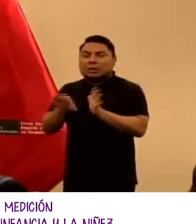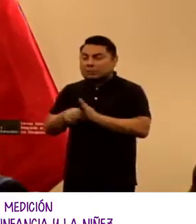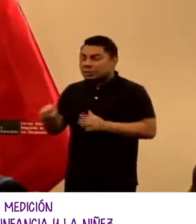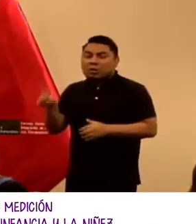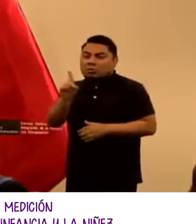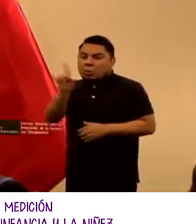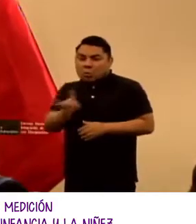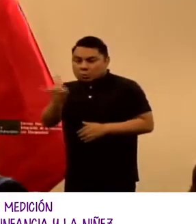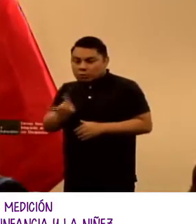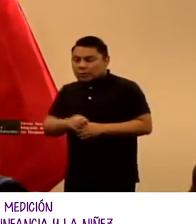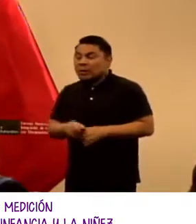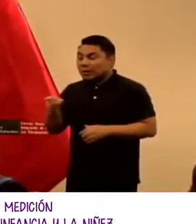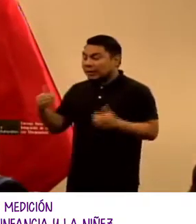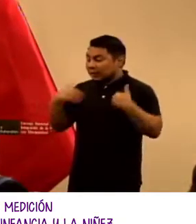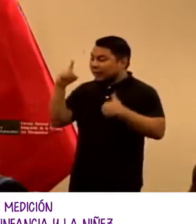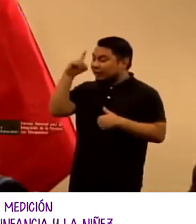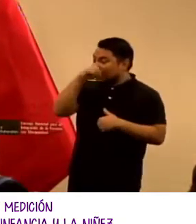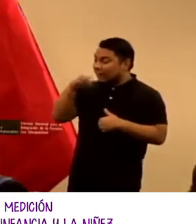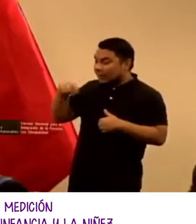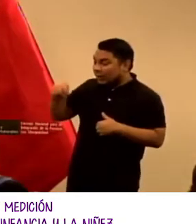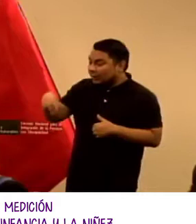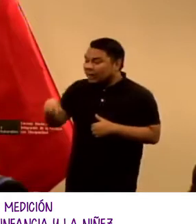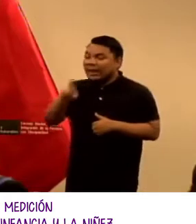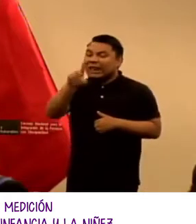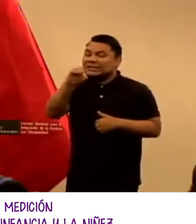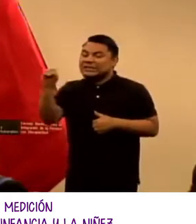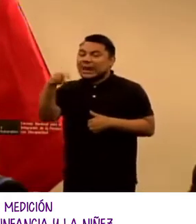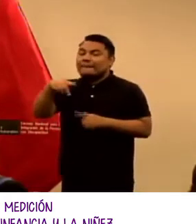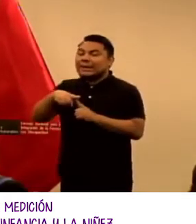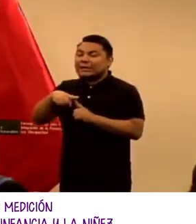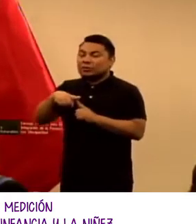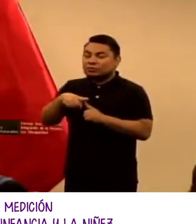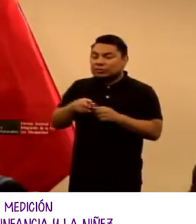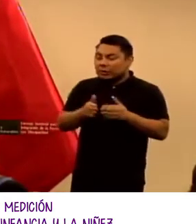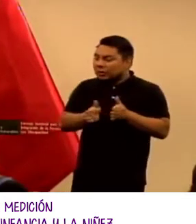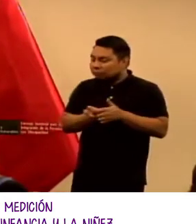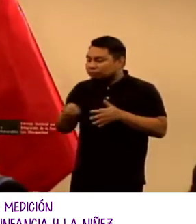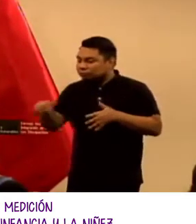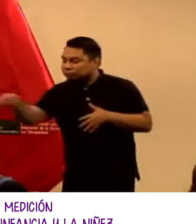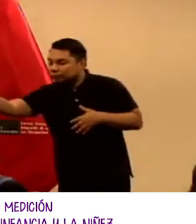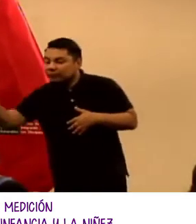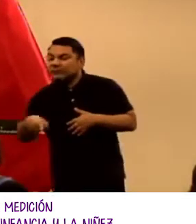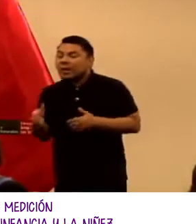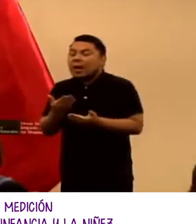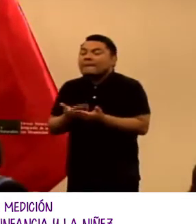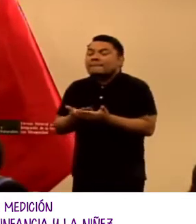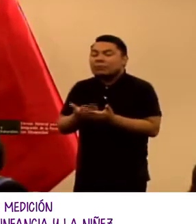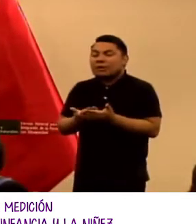no la esté usando, tiene dificultad para caminar 100 metros en terreno llano. En las pruebas